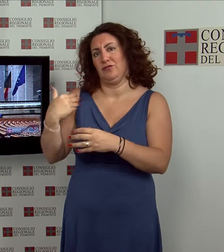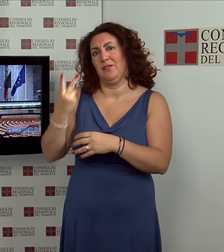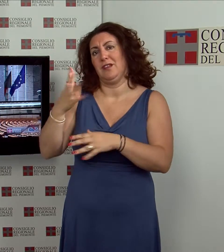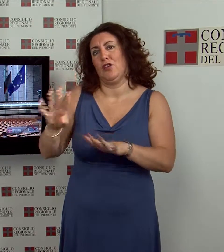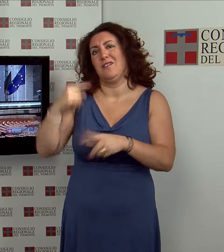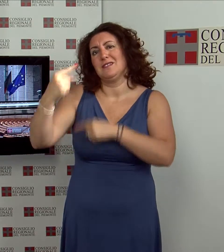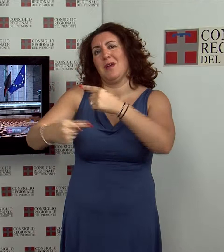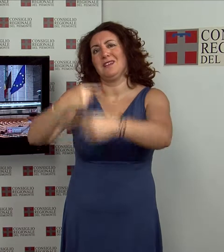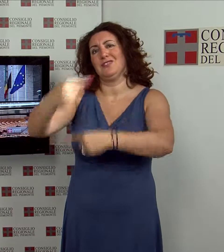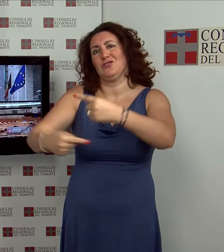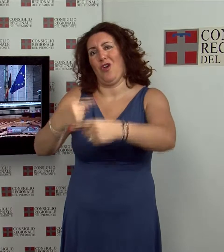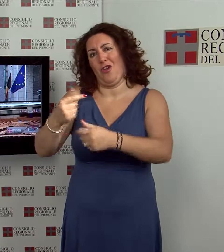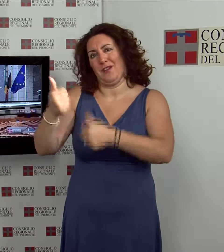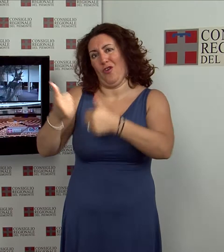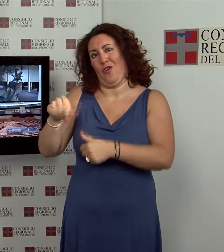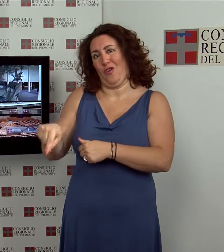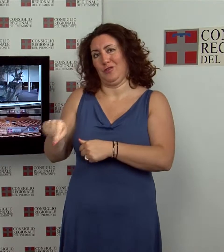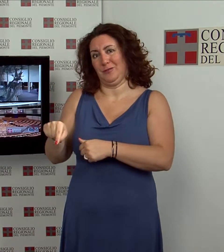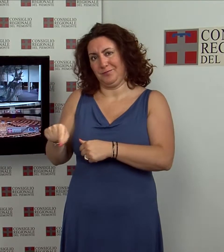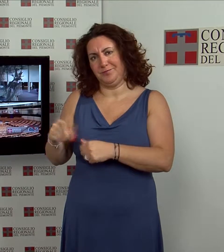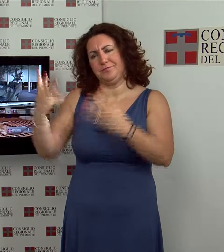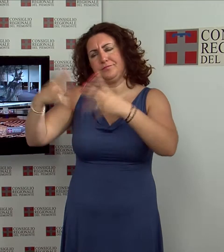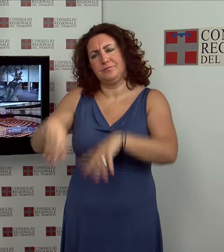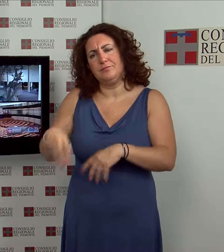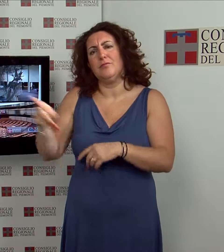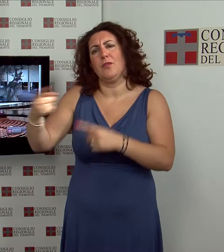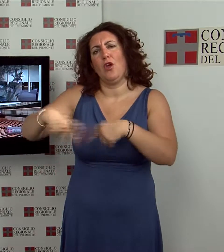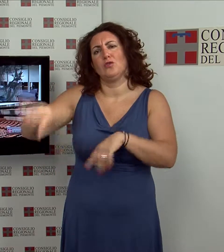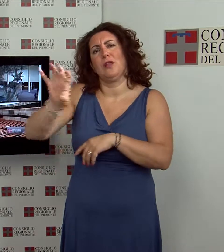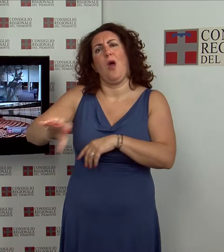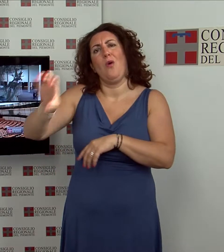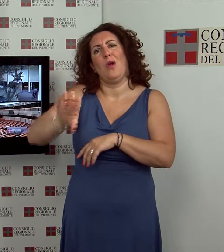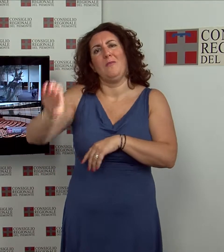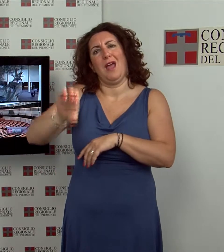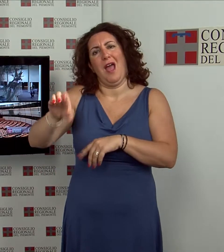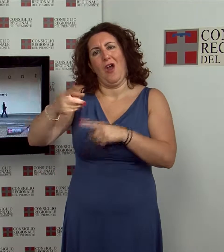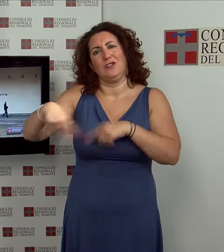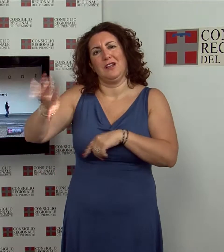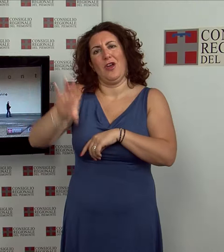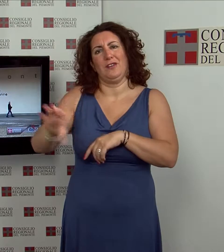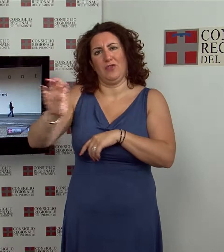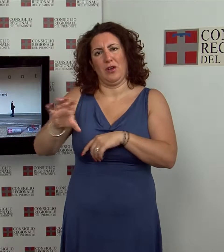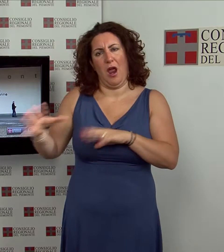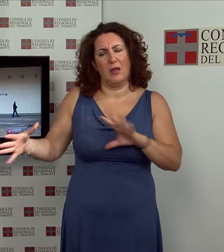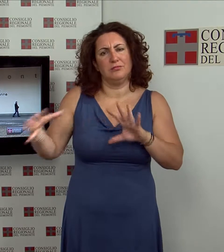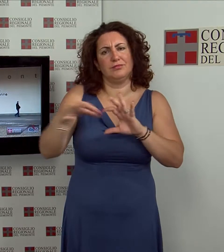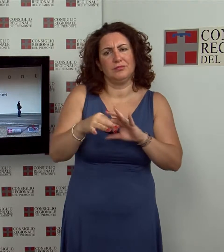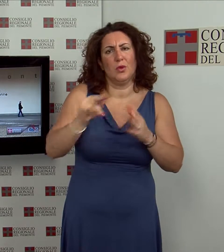del concorso organizzato dalla Consulta europea del Consiglio regionale in collaborazione con l'Ufficio scolastico regionale. La